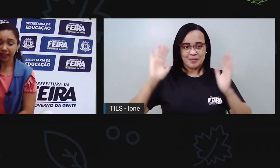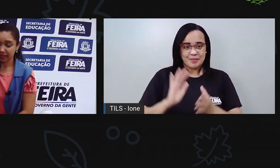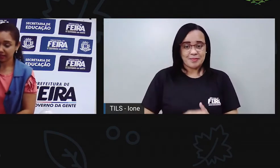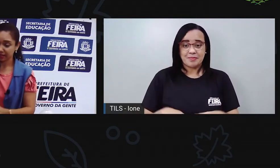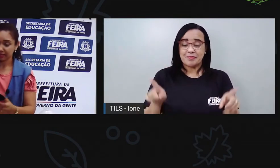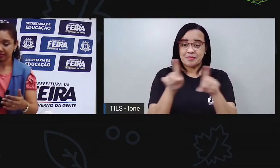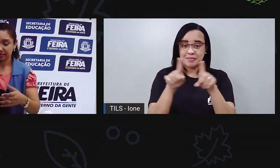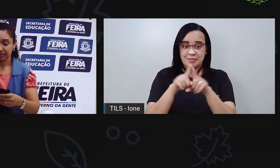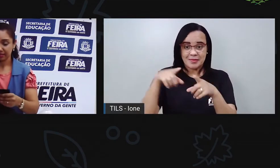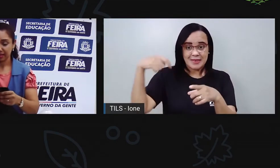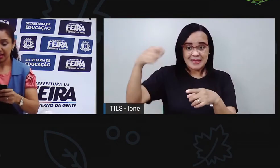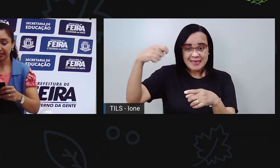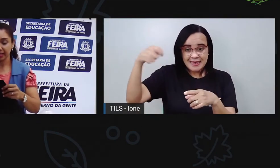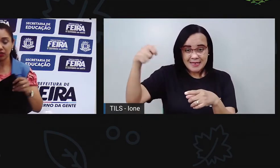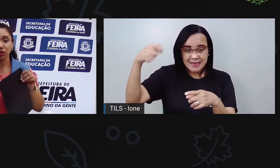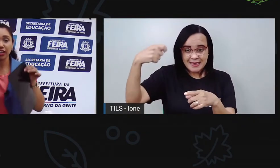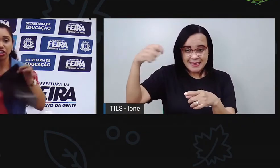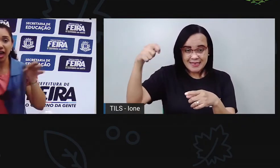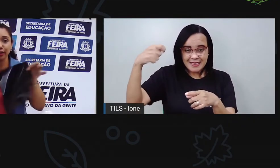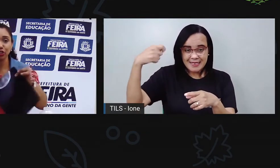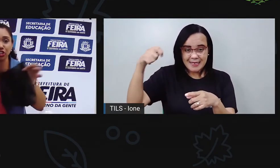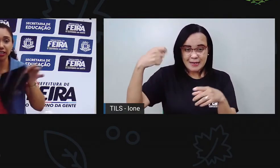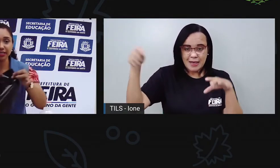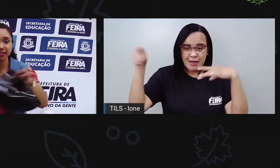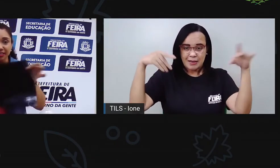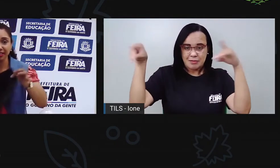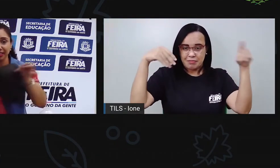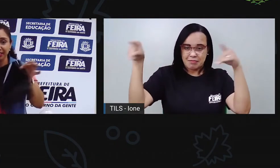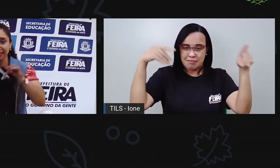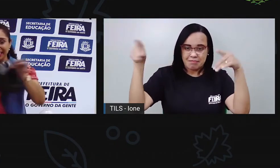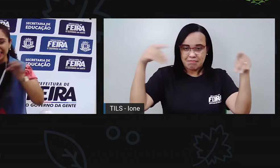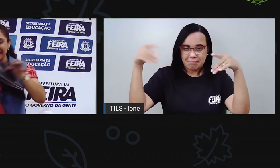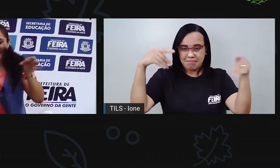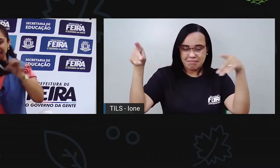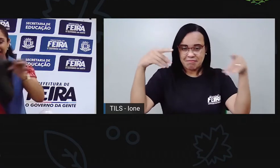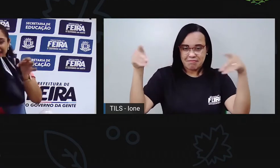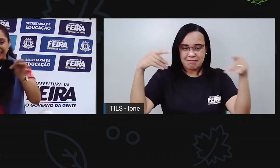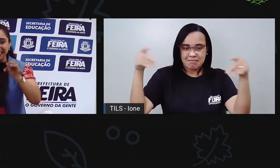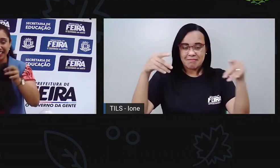Também essas folhas de raio-x